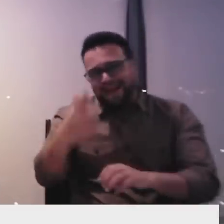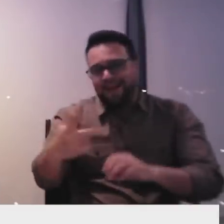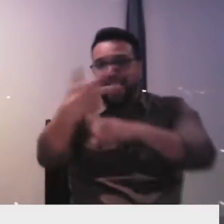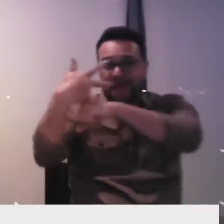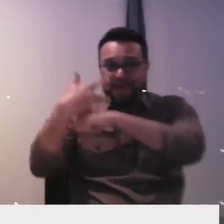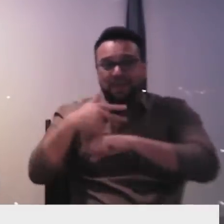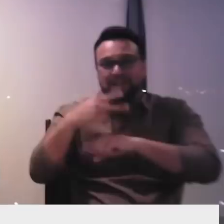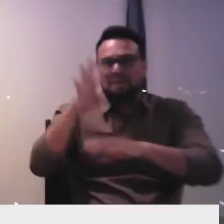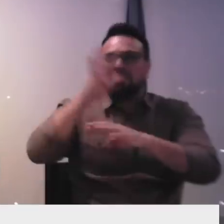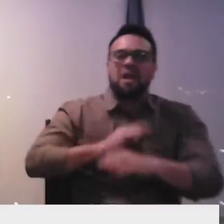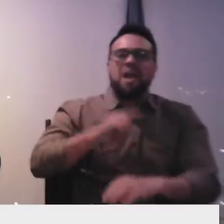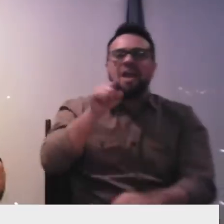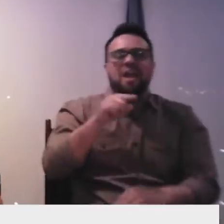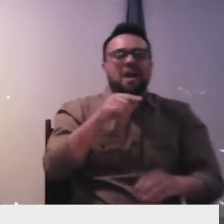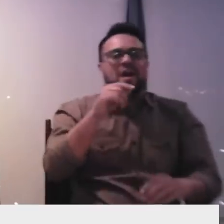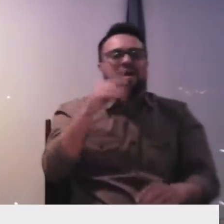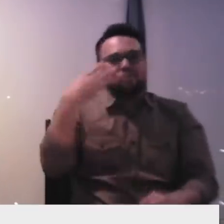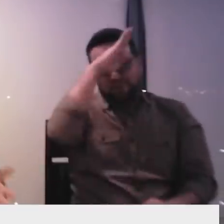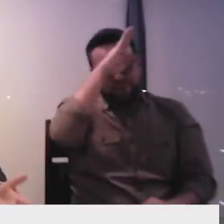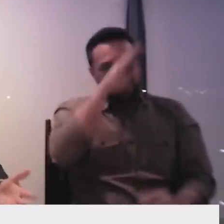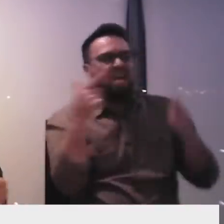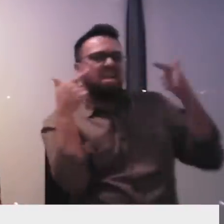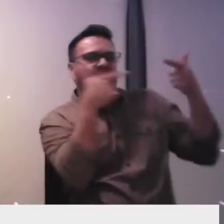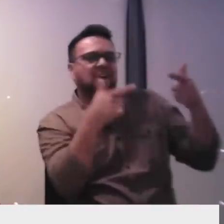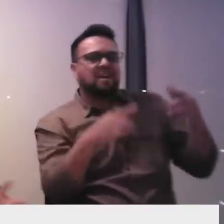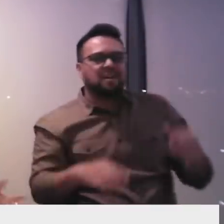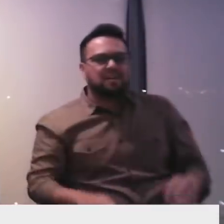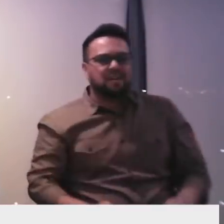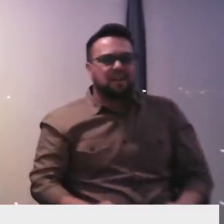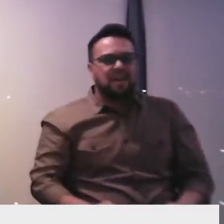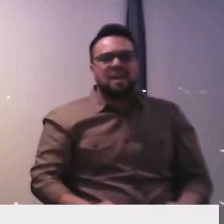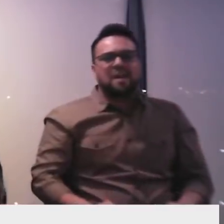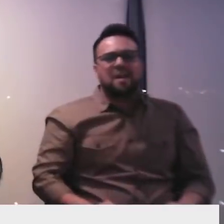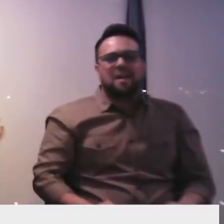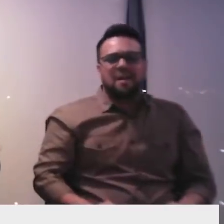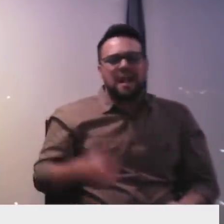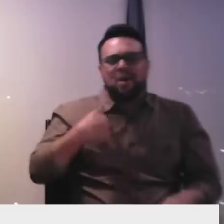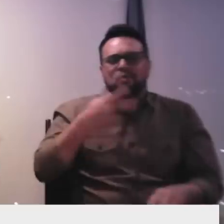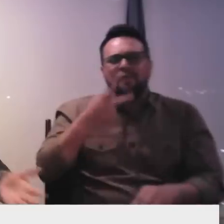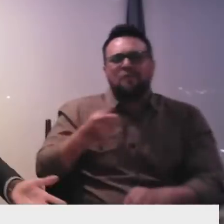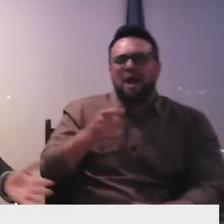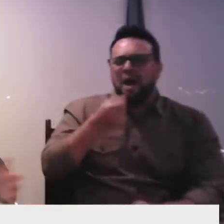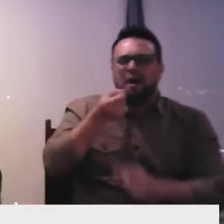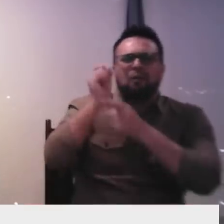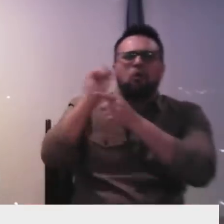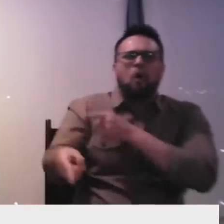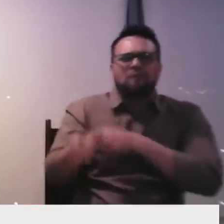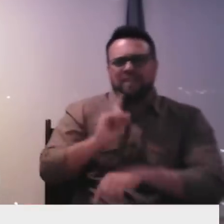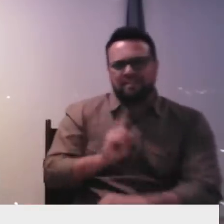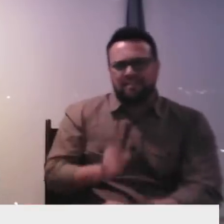bem. E daí eu falei, pessoal, eu não vou ofender a senhora aqui de jeito nenhum. Vou chamá-la disso ou daquilo, eu não vou fazer